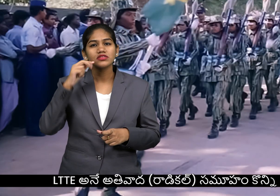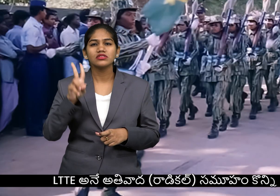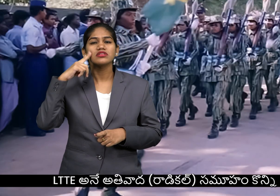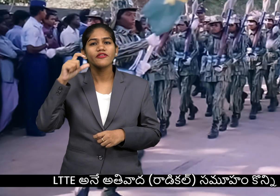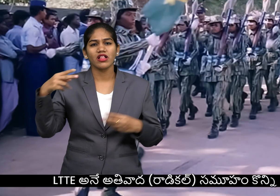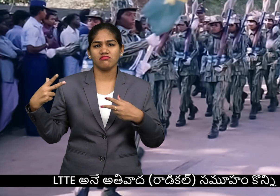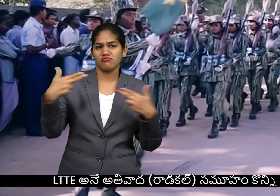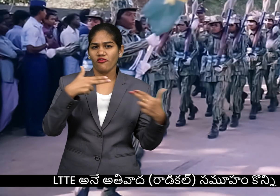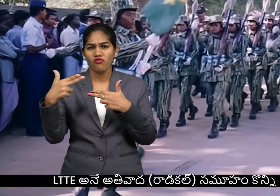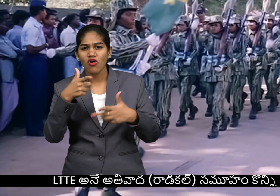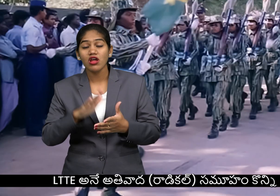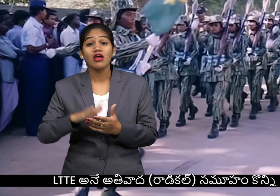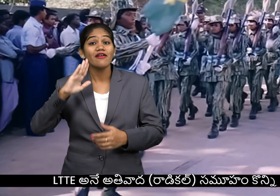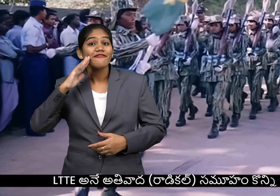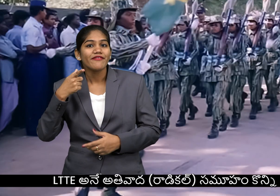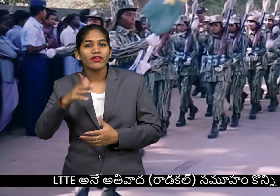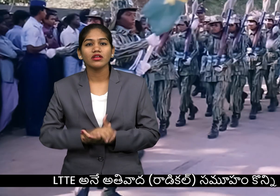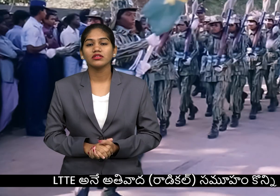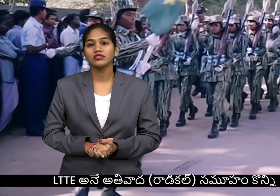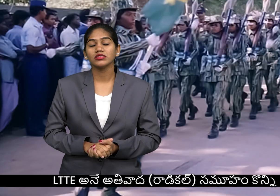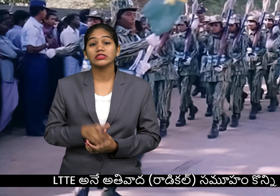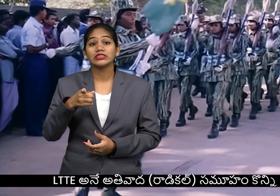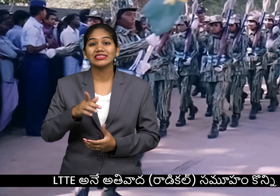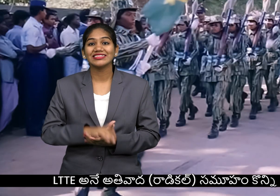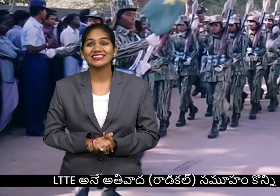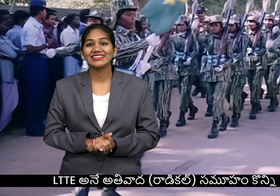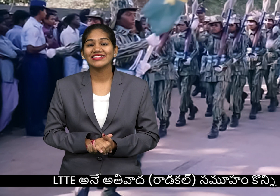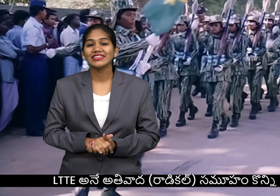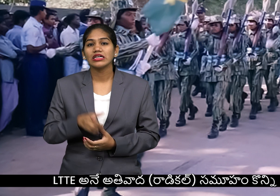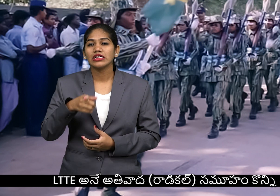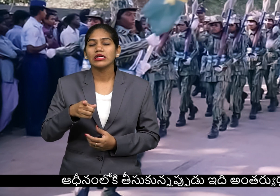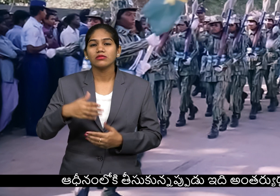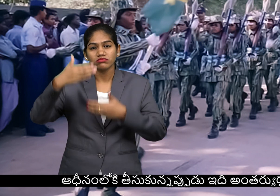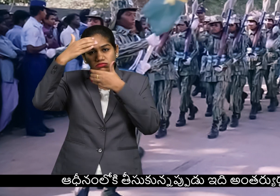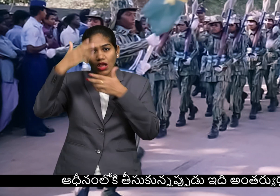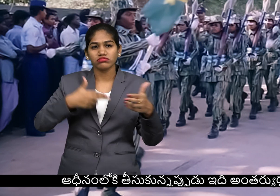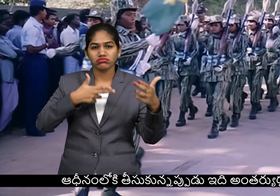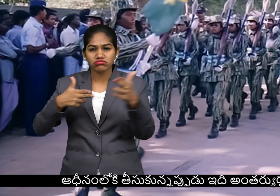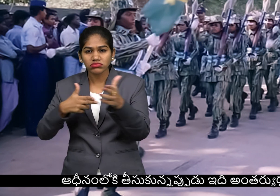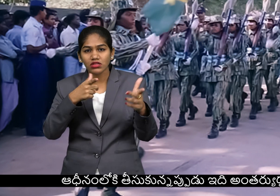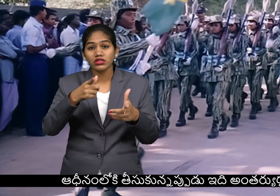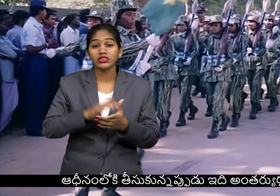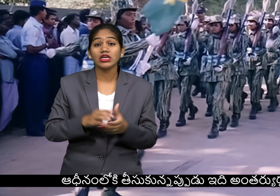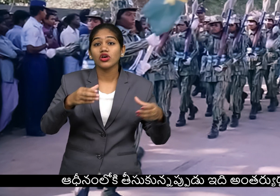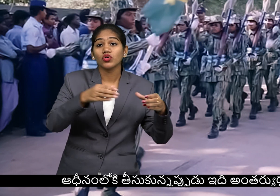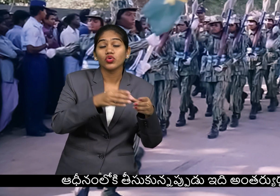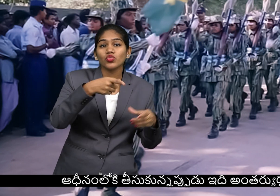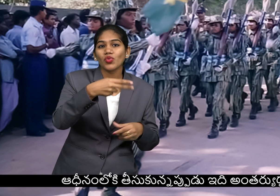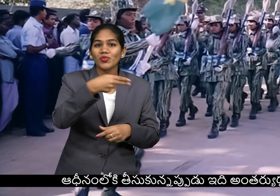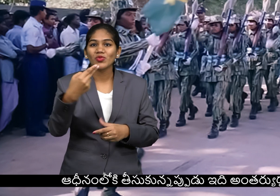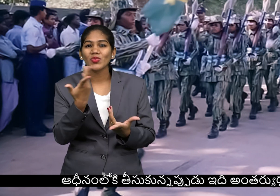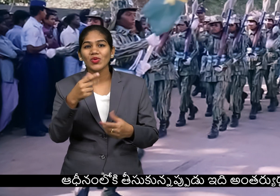ఎల్టీటీఈ అనే అతివాద రాడికల్ సమూహం కొన్ని తమిళ ప్రావిన్స్లను అధీనంలోకి తీసుకున్నప్పుడు